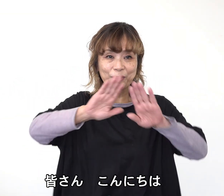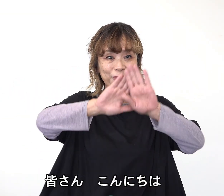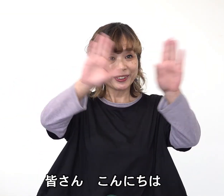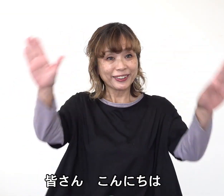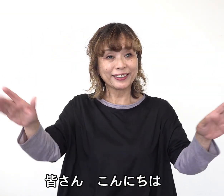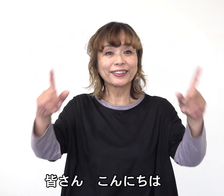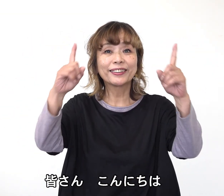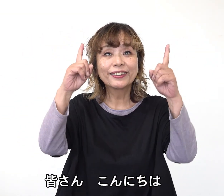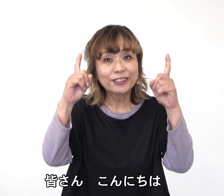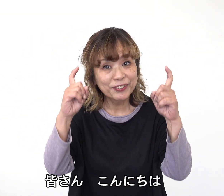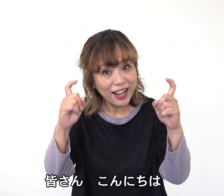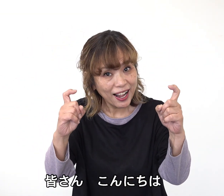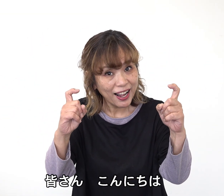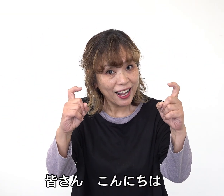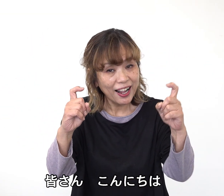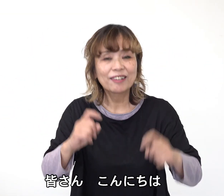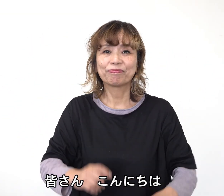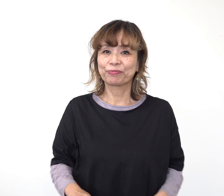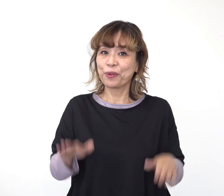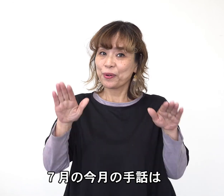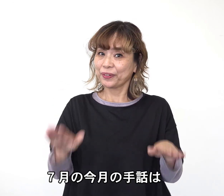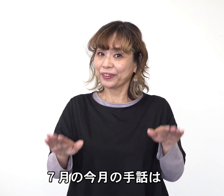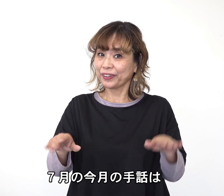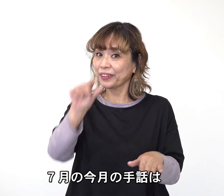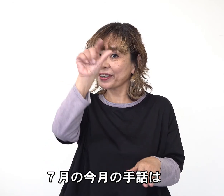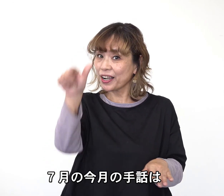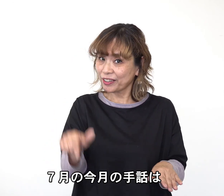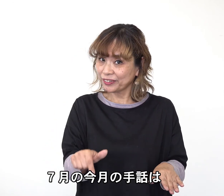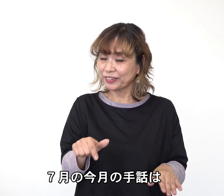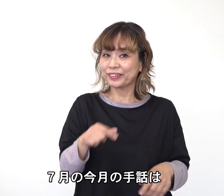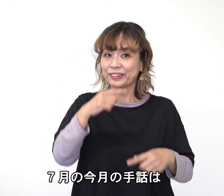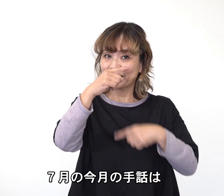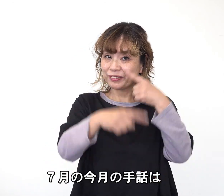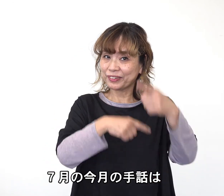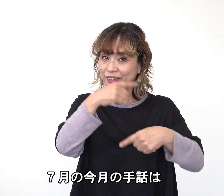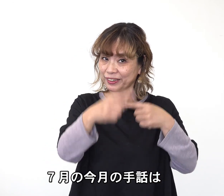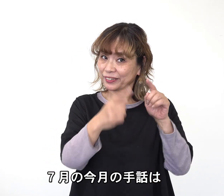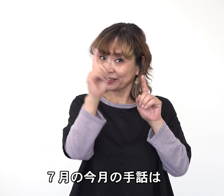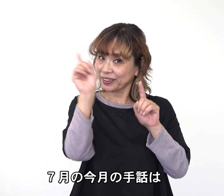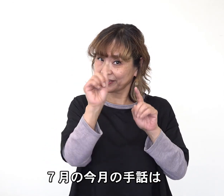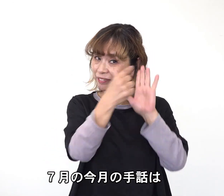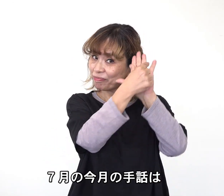さん、こんにちは。7月の今月の手話は、